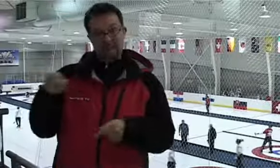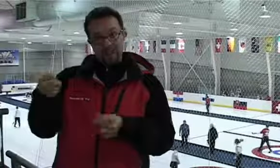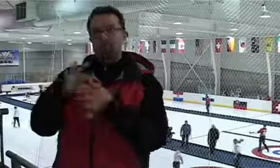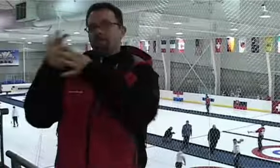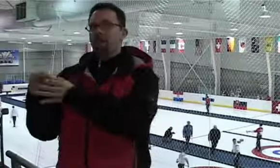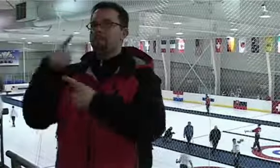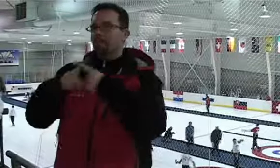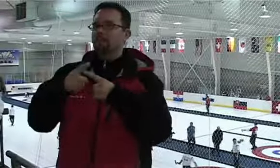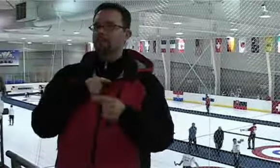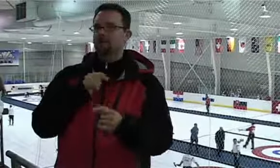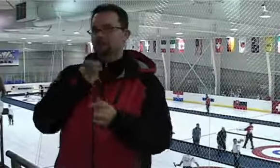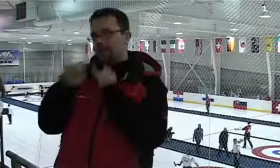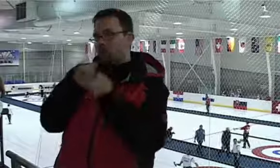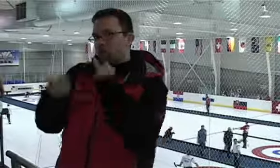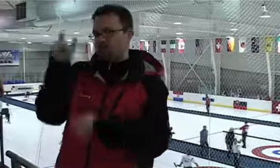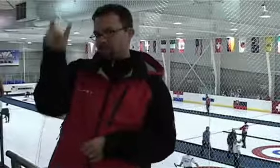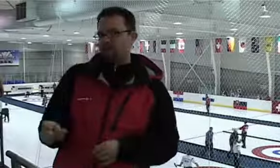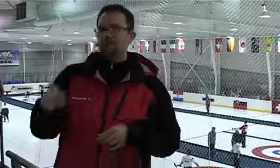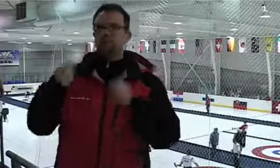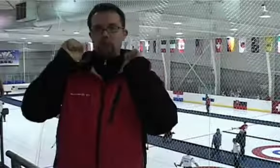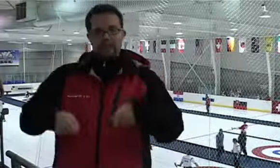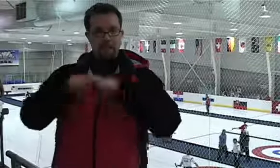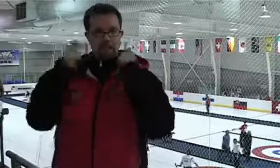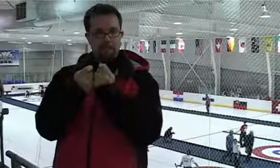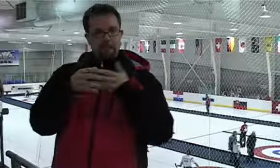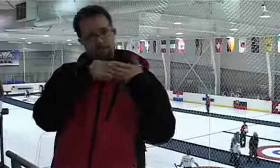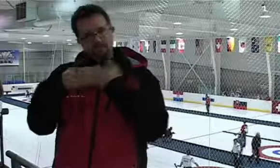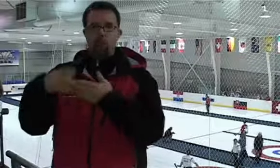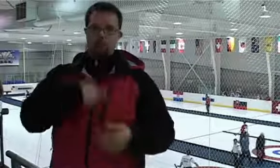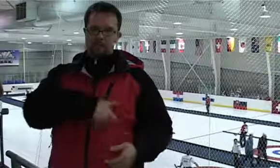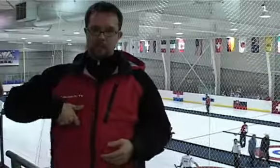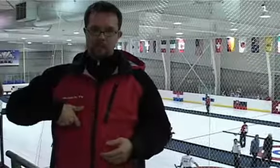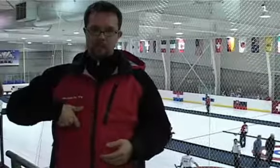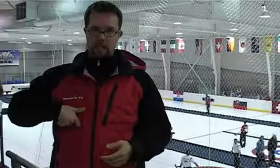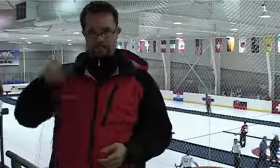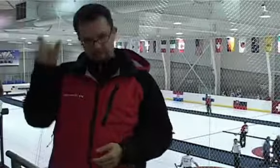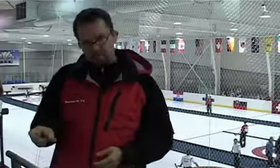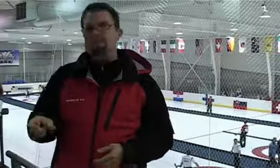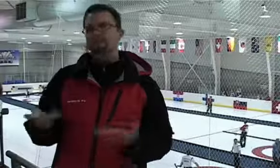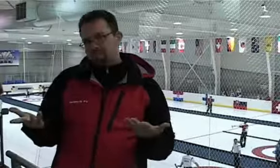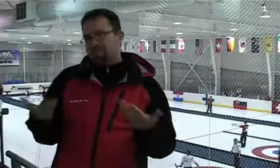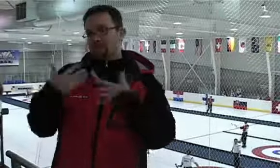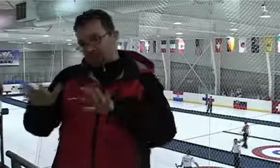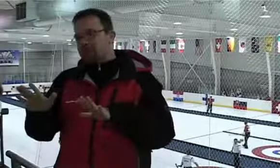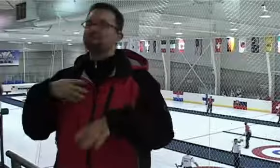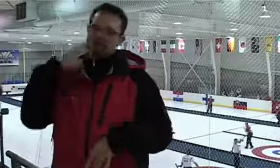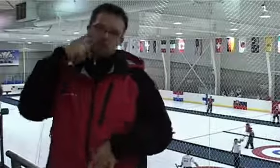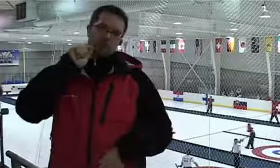die Medaillenübergabe sehen. Plus noch ein Interview mit dem Chef des Skiteams der Schweiz. Und wir sehen